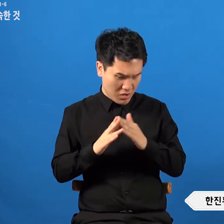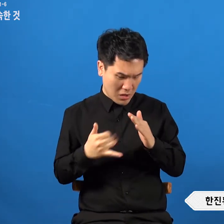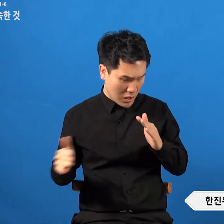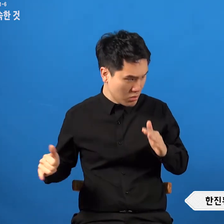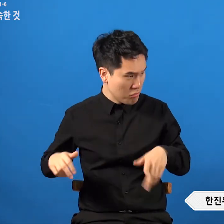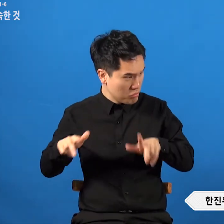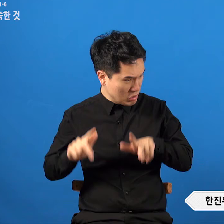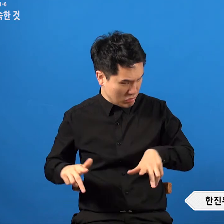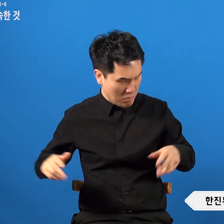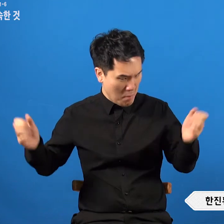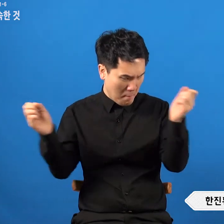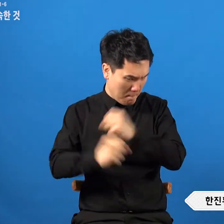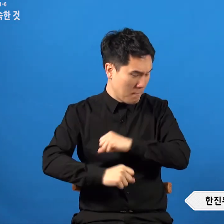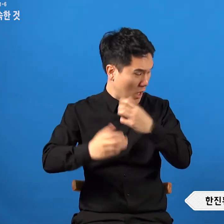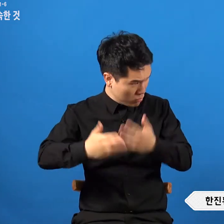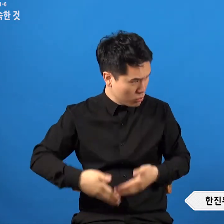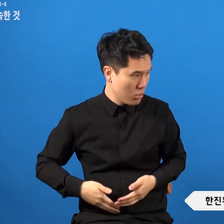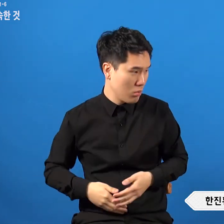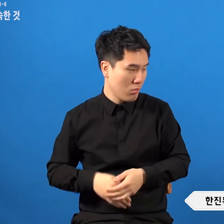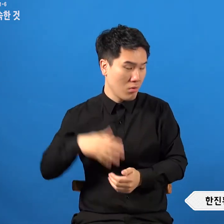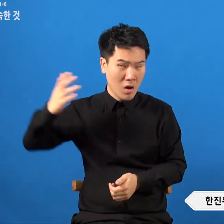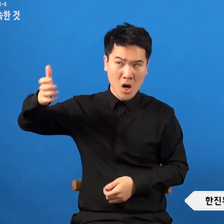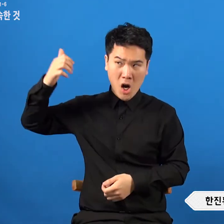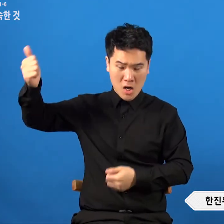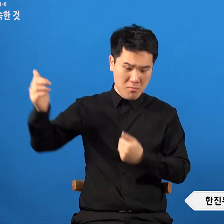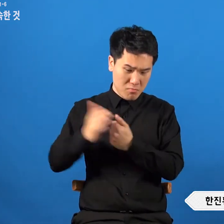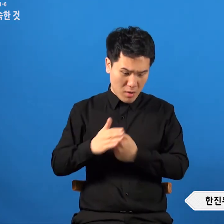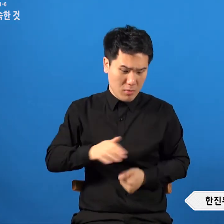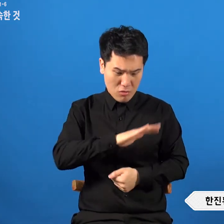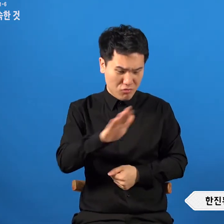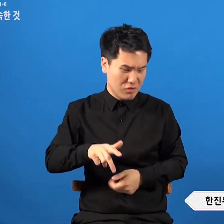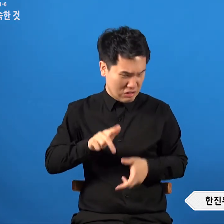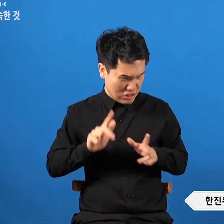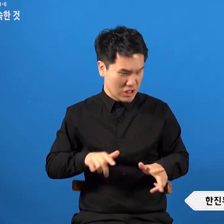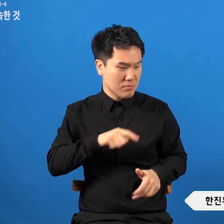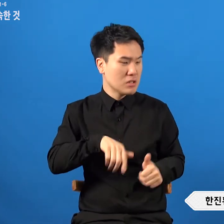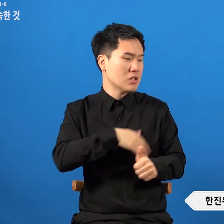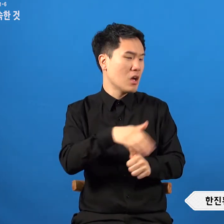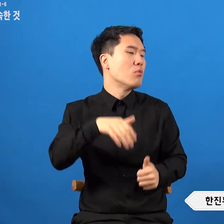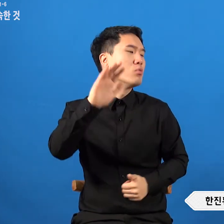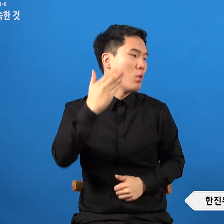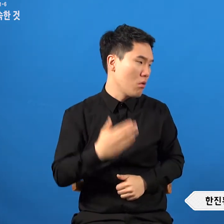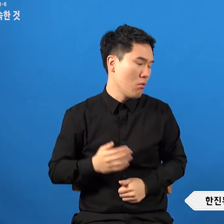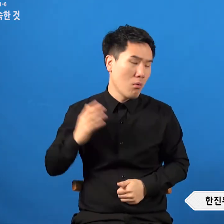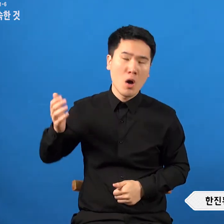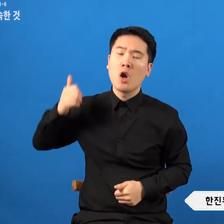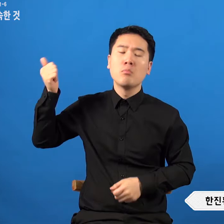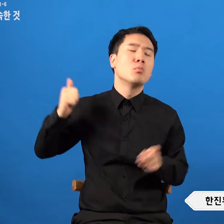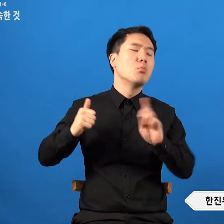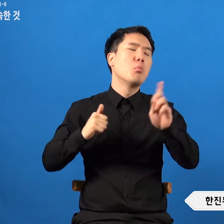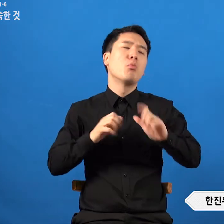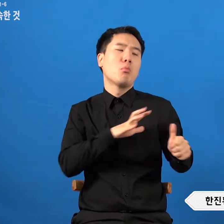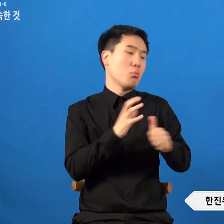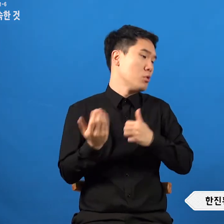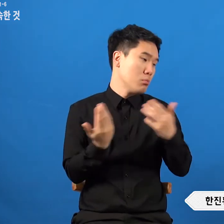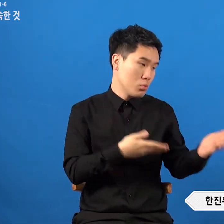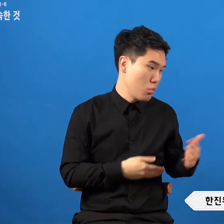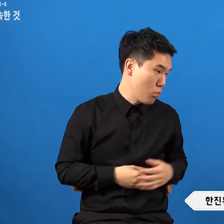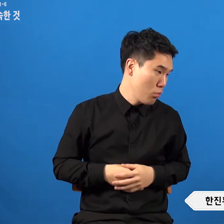우리 가정을 이렇게 망쳐놨어. 하나님 때문에 지금 다 이렇게 된 거야. 하나님이 보살펴 주기는 뭘 보살펴 줘?